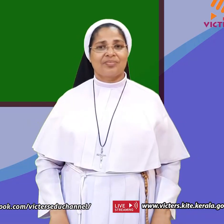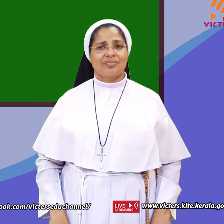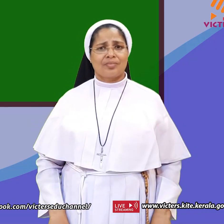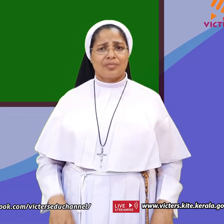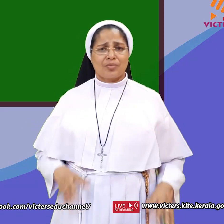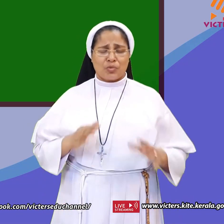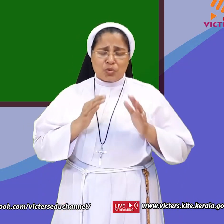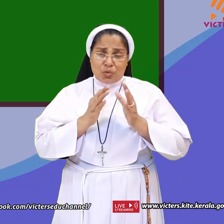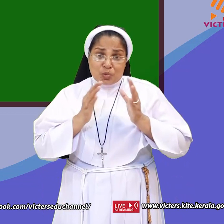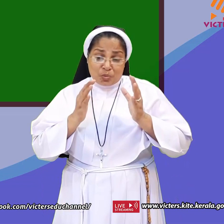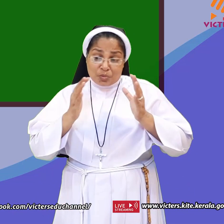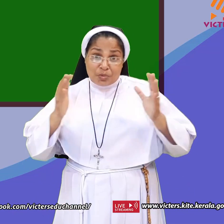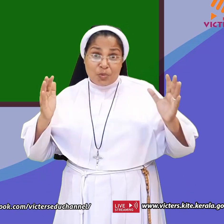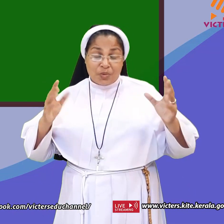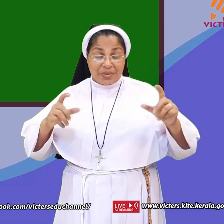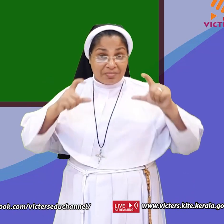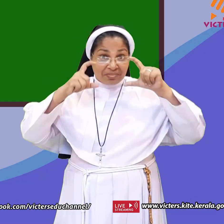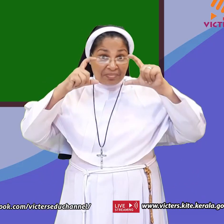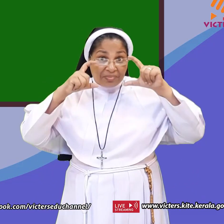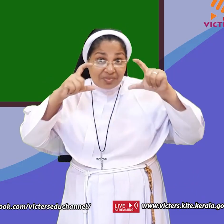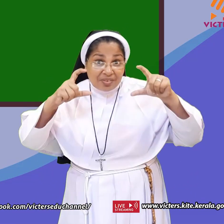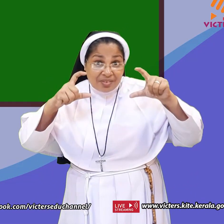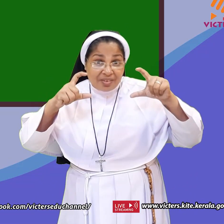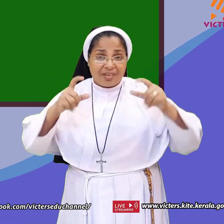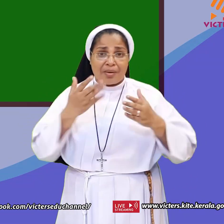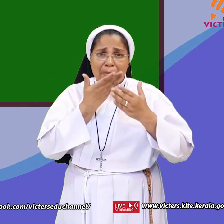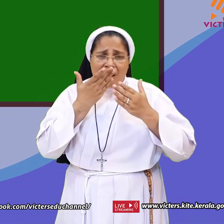കൂടുതൽ ശ്രദ്ധിക്കേണ്ട പാഠഭാഗങ്ങൾ തയ്യാറാക്കിയിട്ടുണ്ട്.